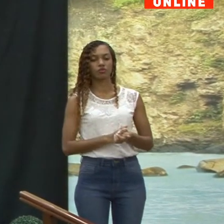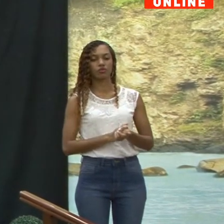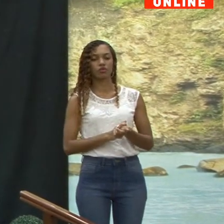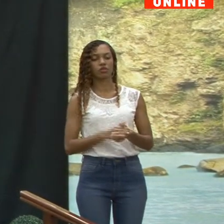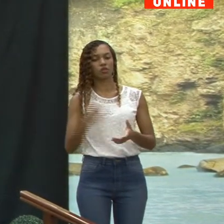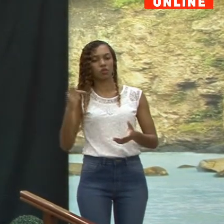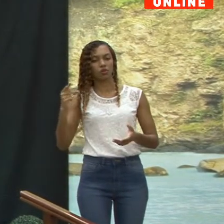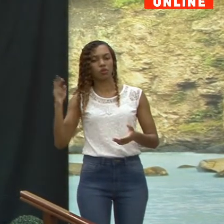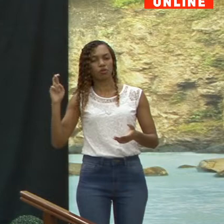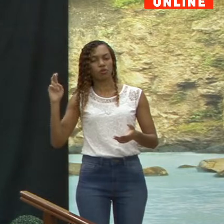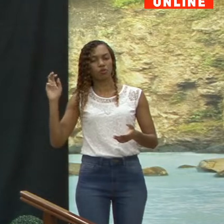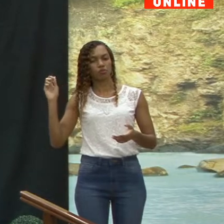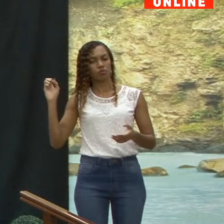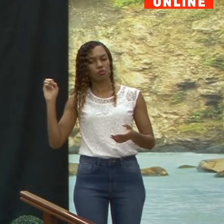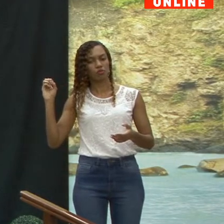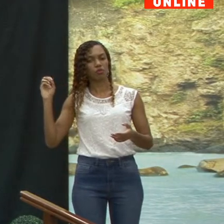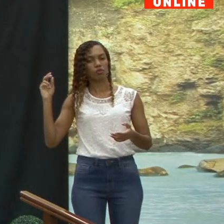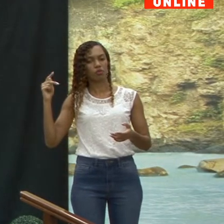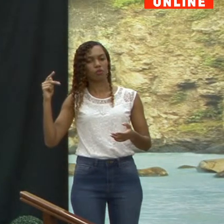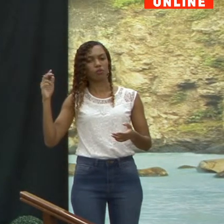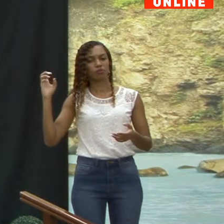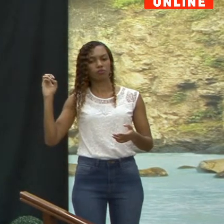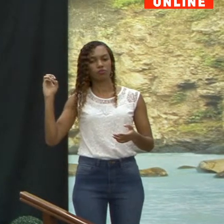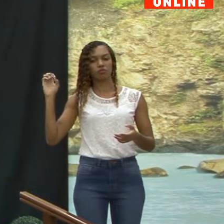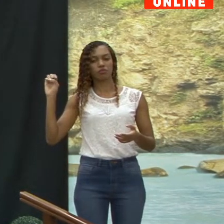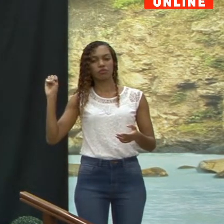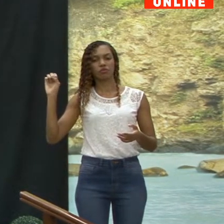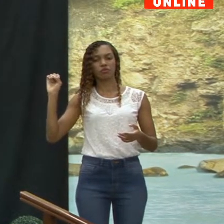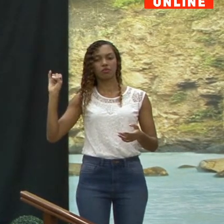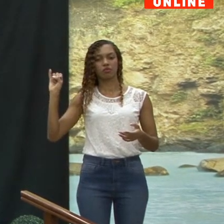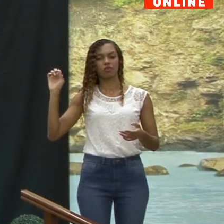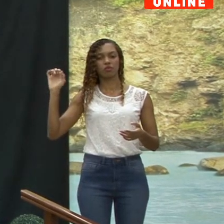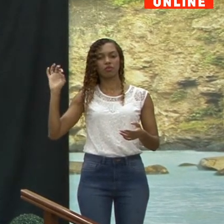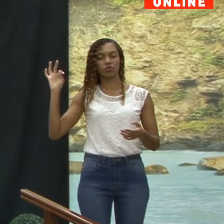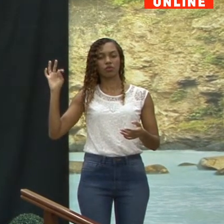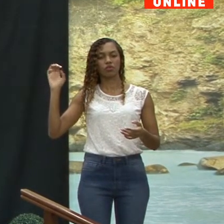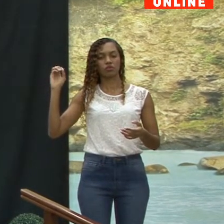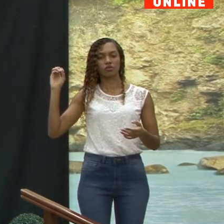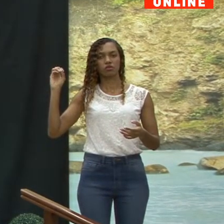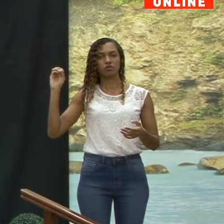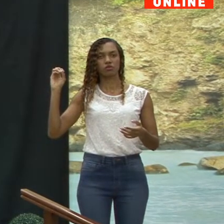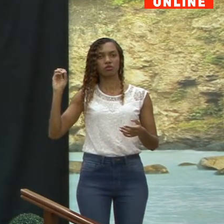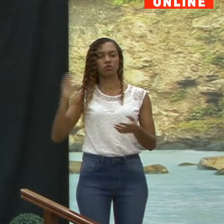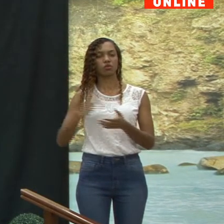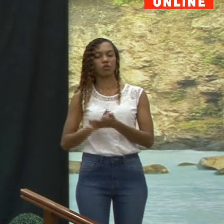naquela quarentena, escondido como nós estamos,